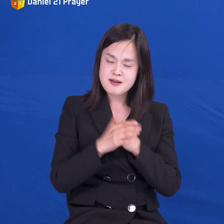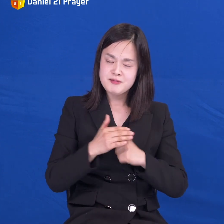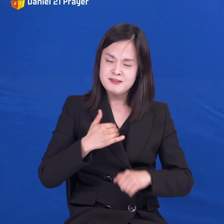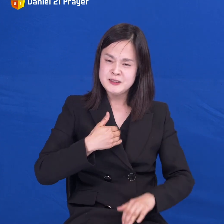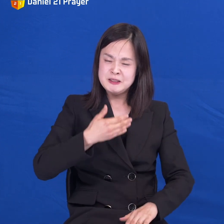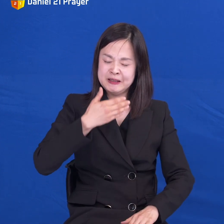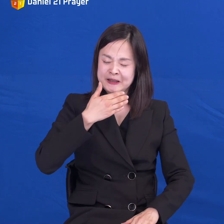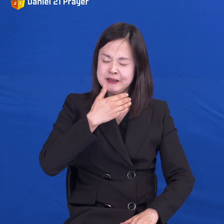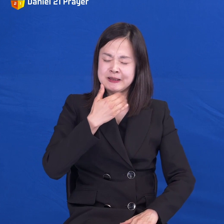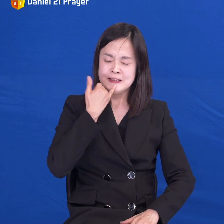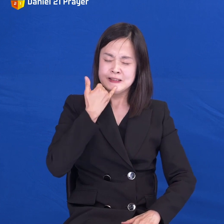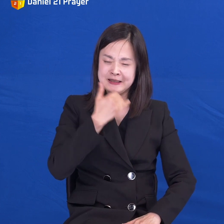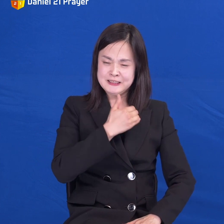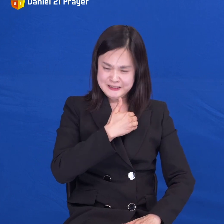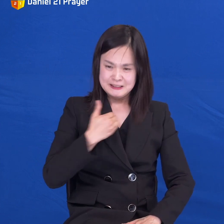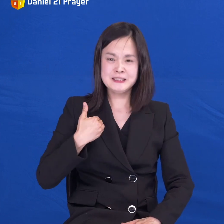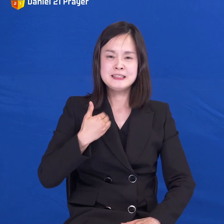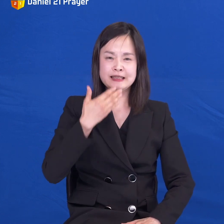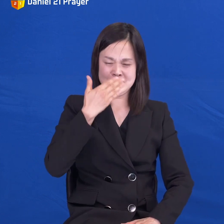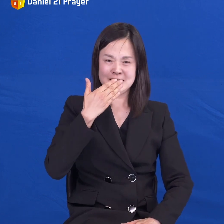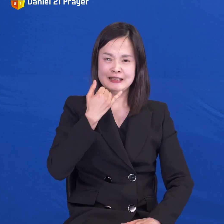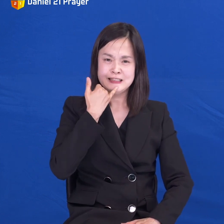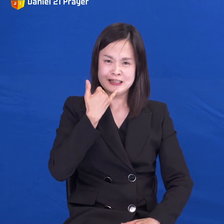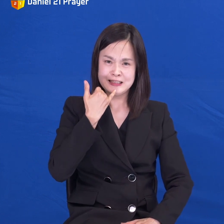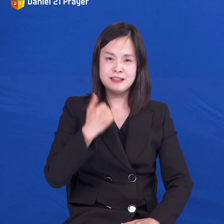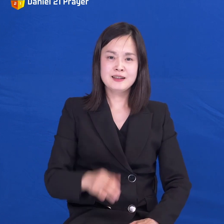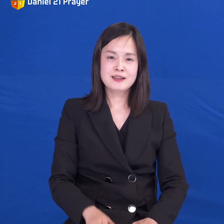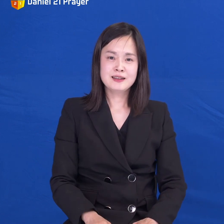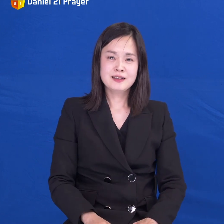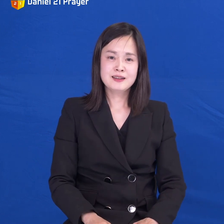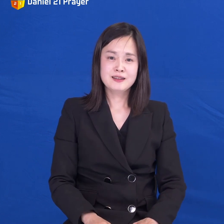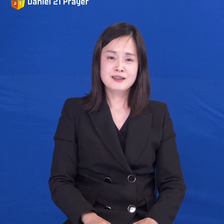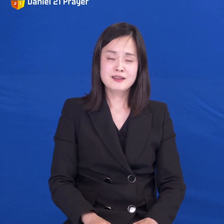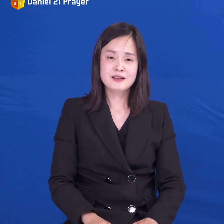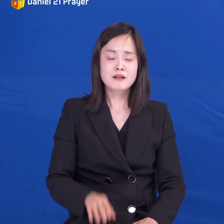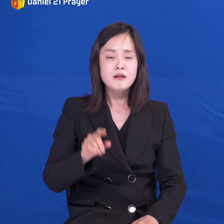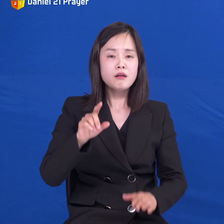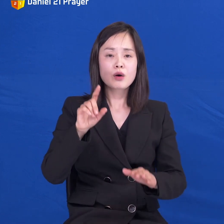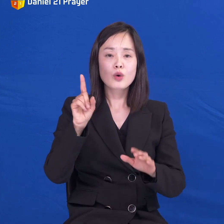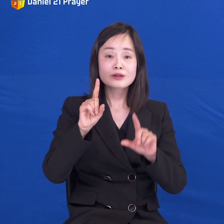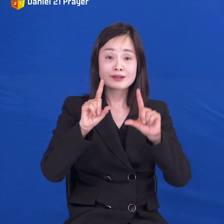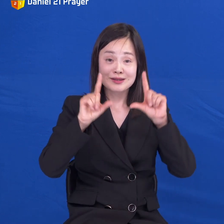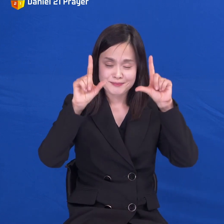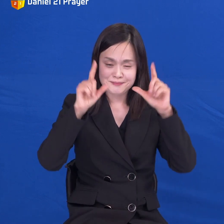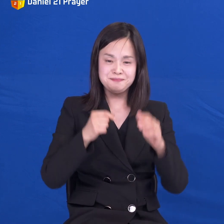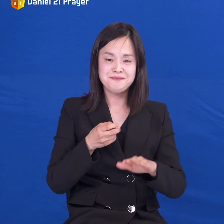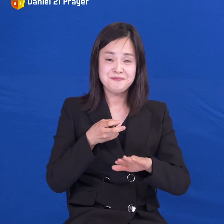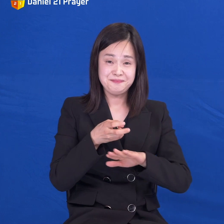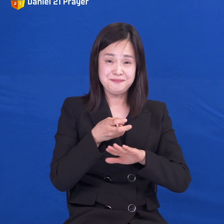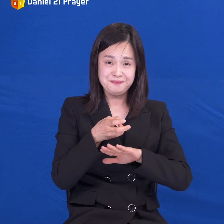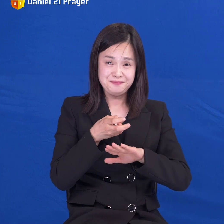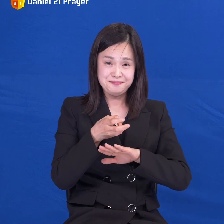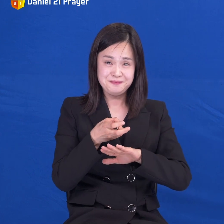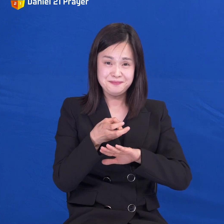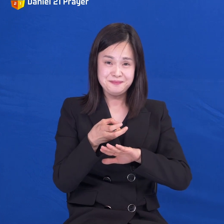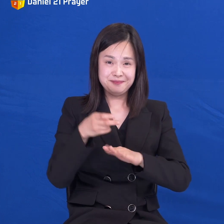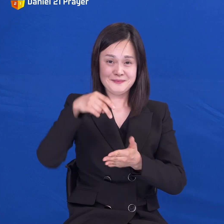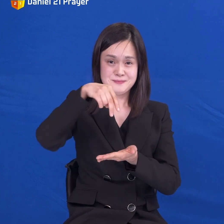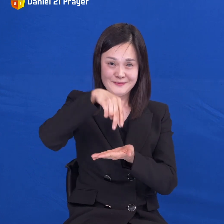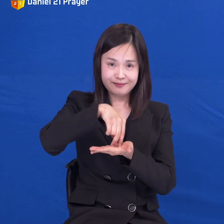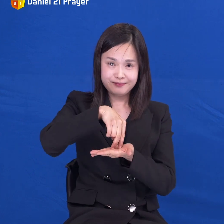그리고 한국에 나왔는데 친구 차를 타고 가는데 멀미가 나요. 그래서 제가 내렸어요. 길바닥에